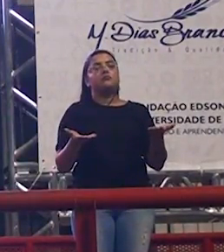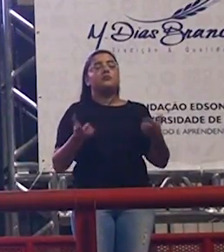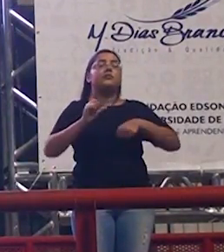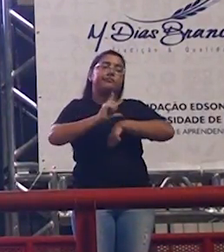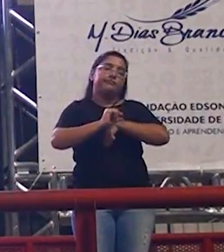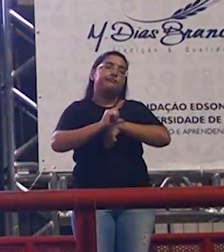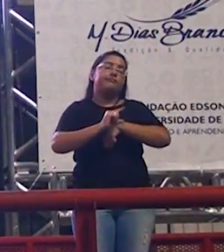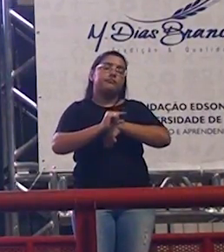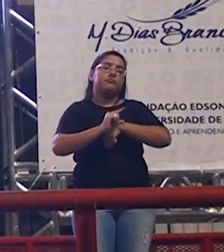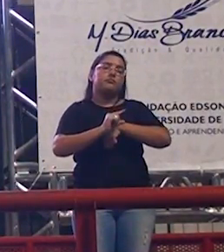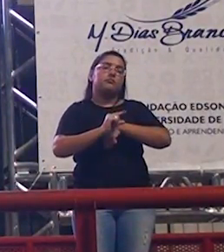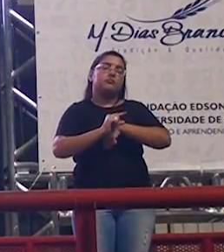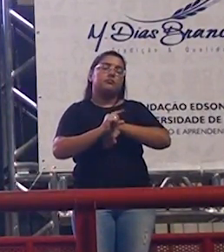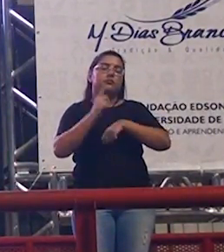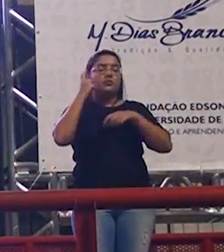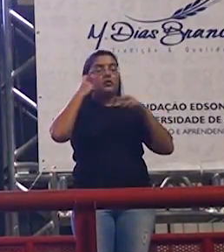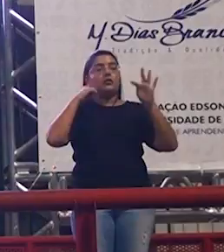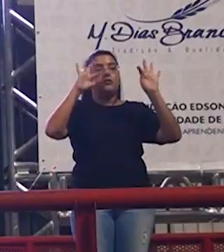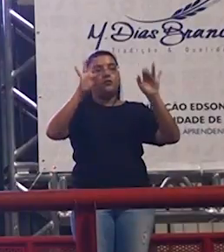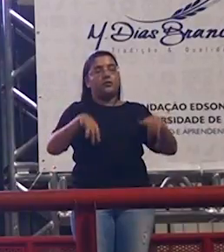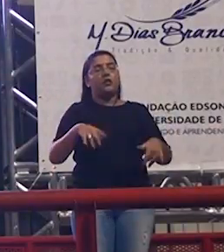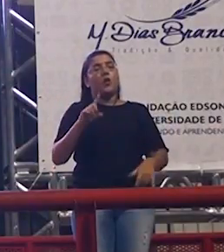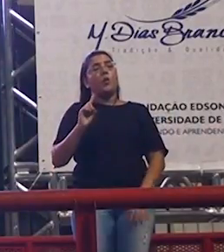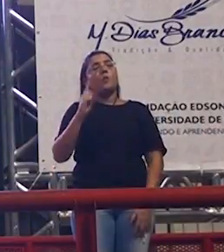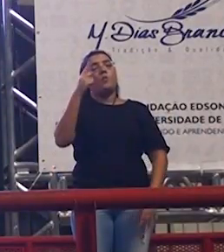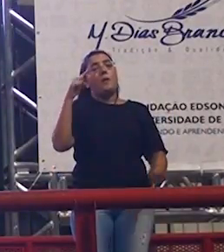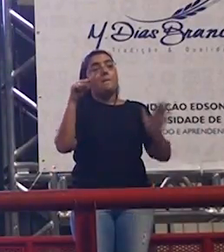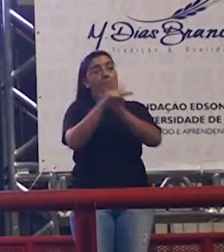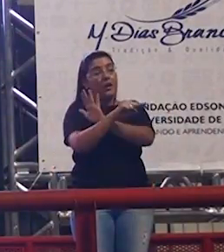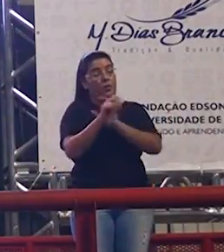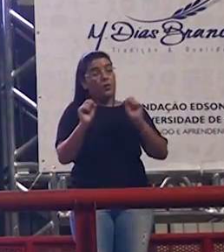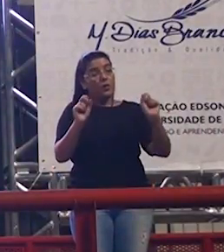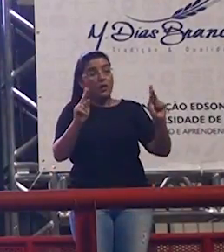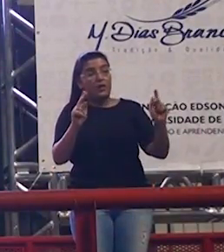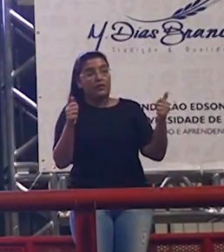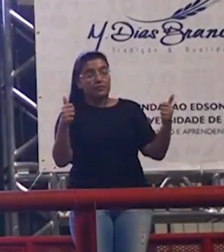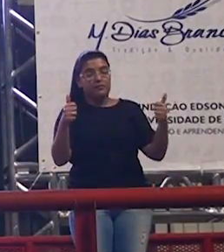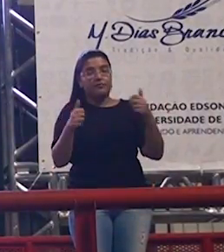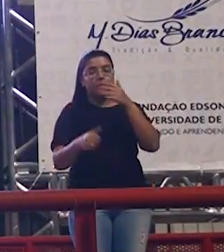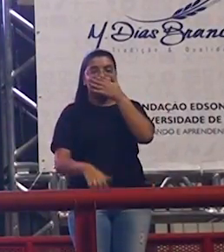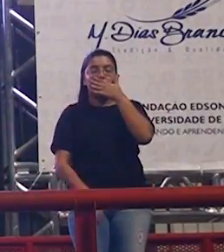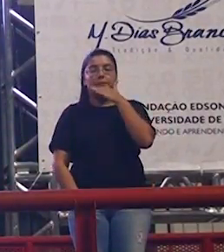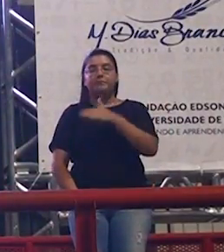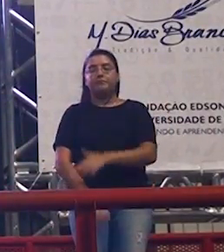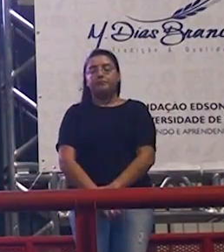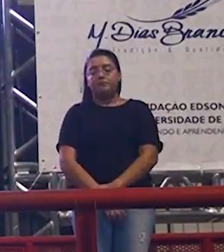infelizmente o nosso tempo ali acaba, e eu queria pelo menos resolver uma questão com vocês. Posso resolver?